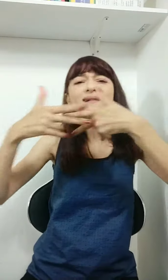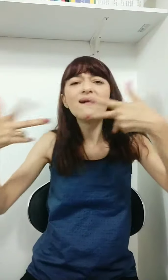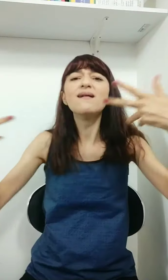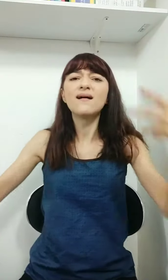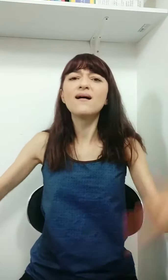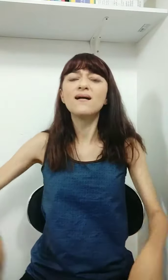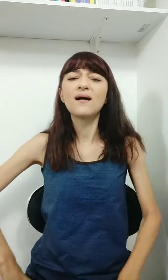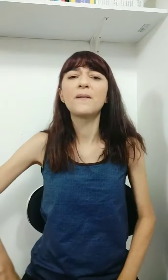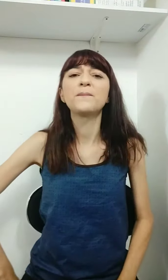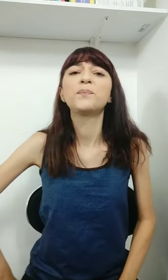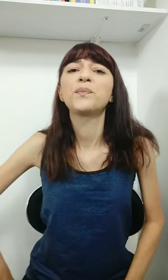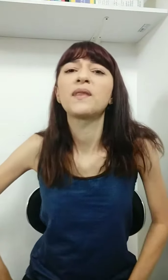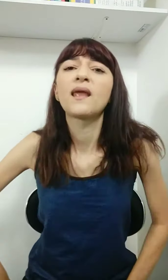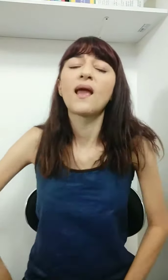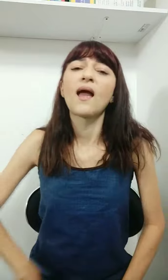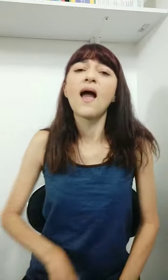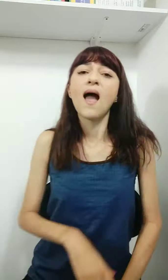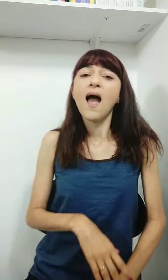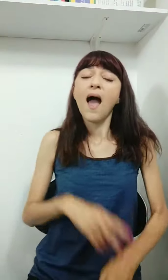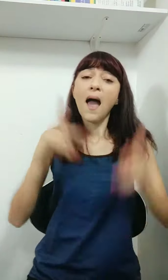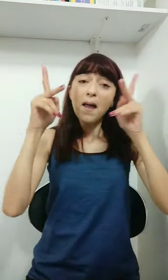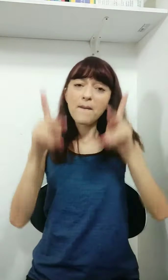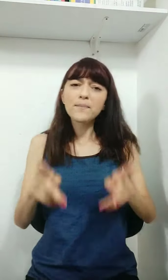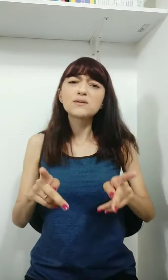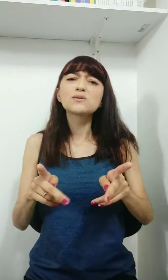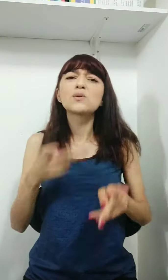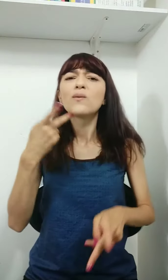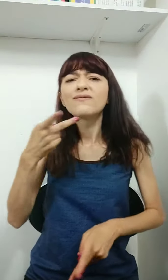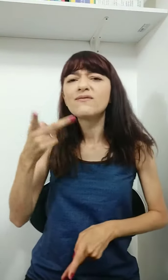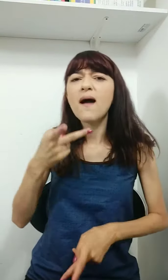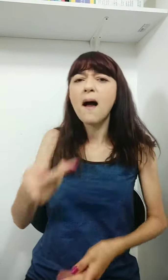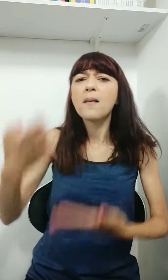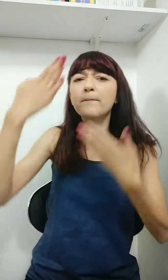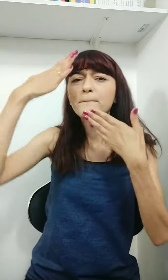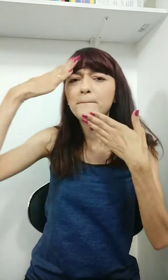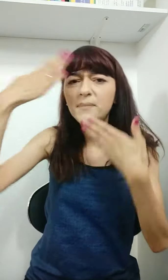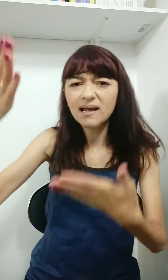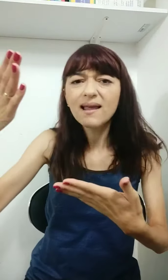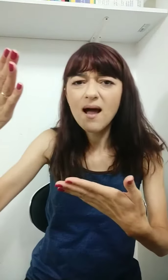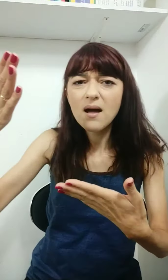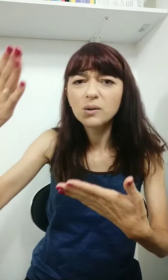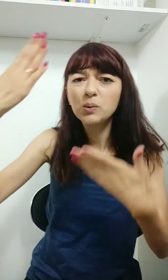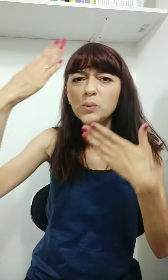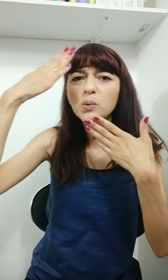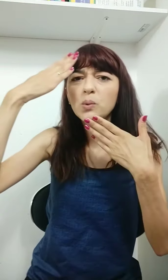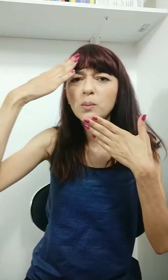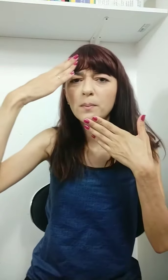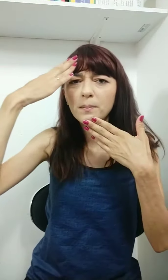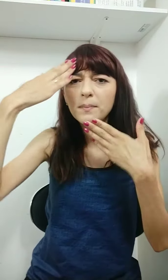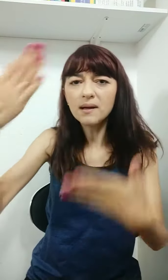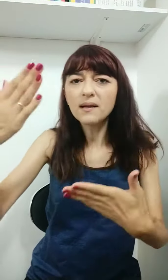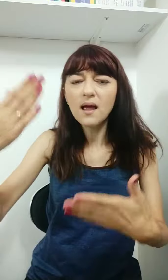né? Você dá várias felicitações para aquela pessoa. E às vezes a pessoa fala, muito obrigada.